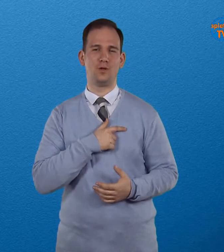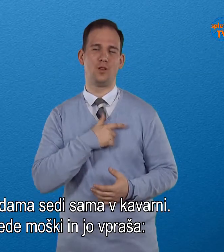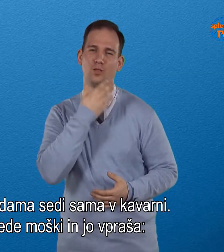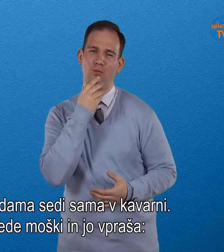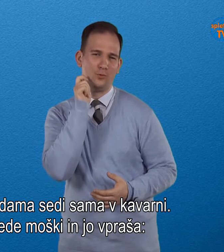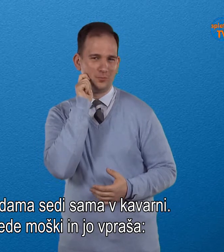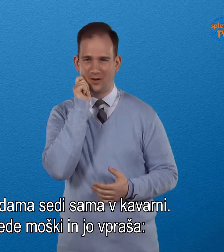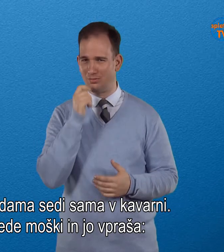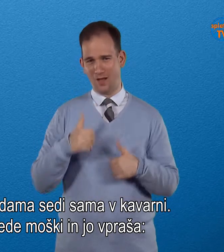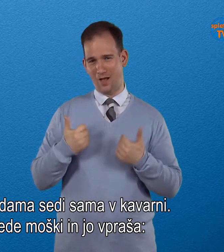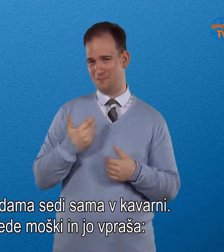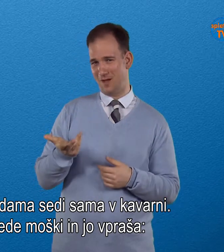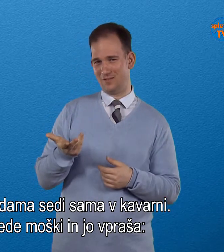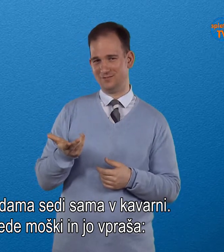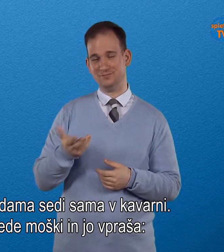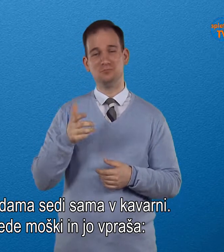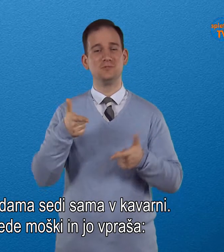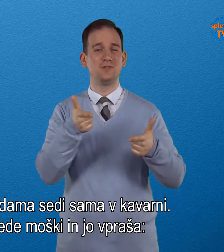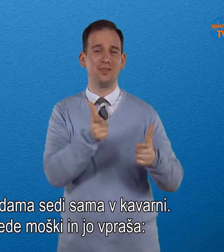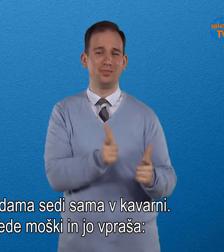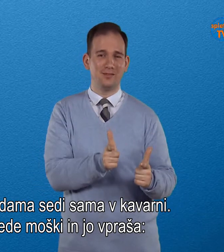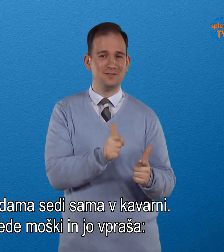Ljubka mlada dama sedi sama v kavarni.